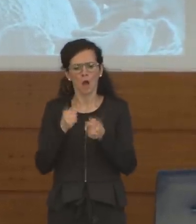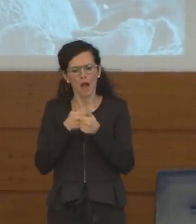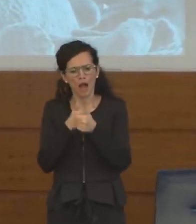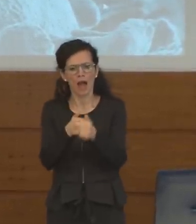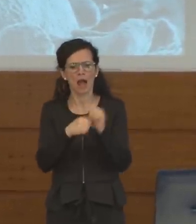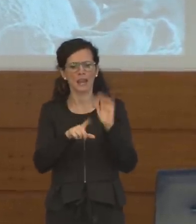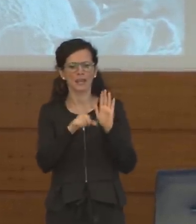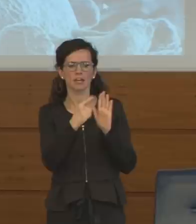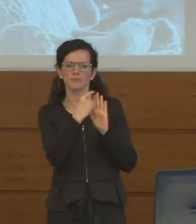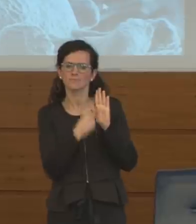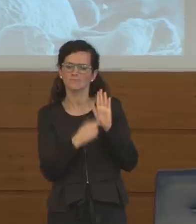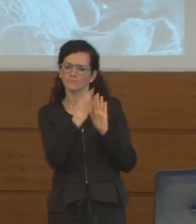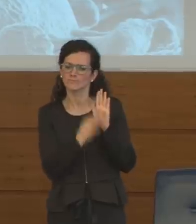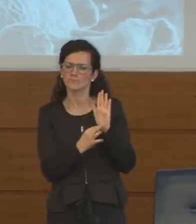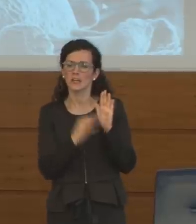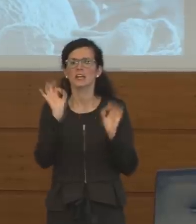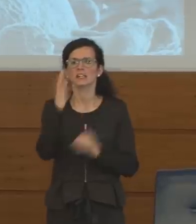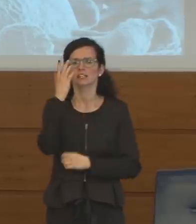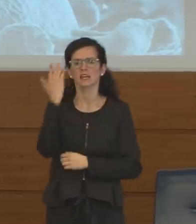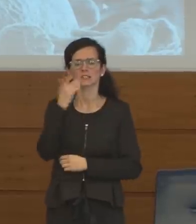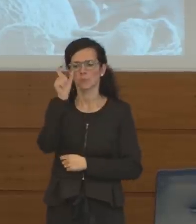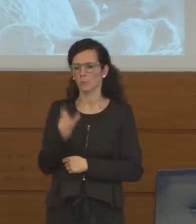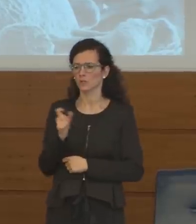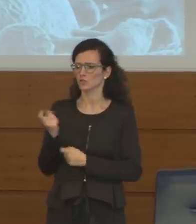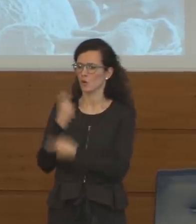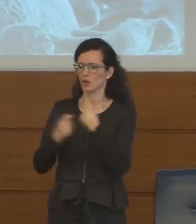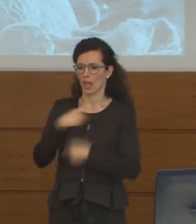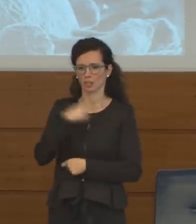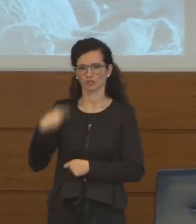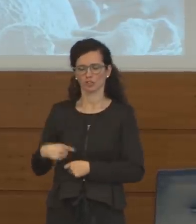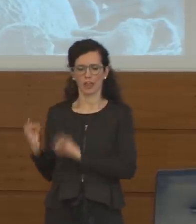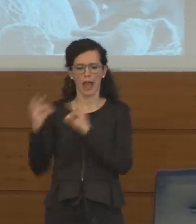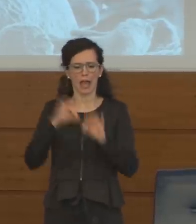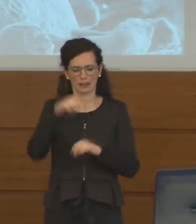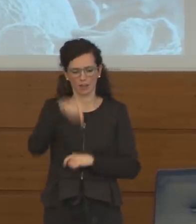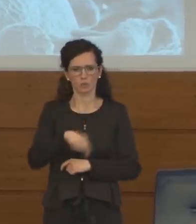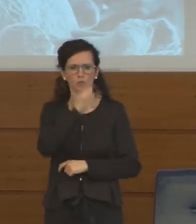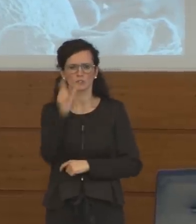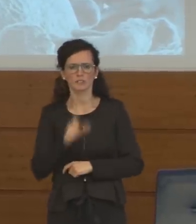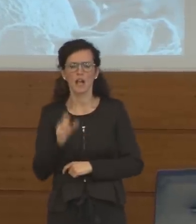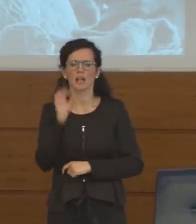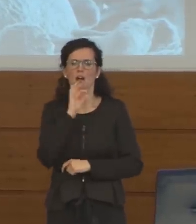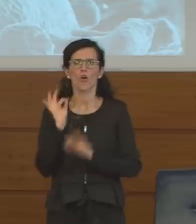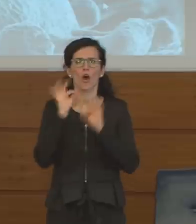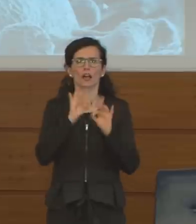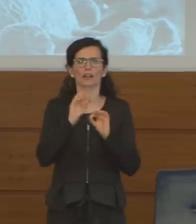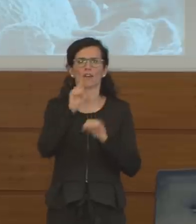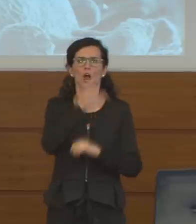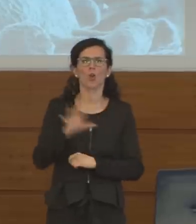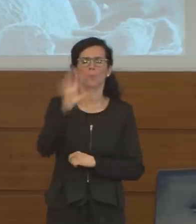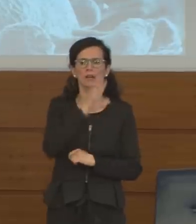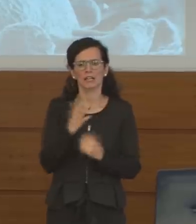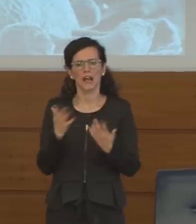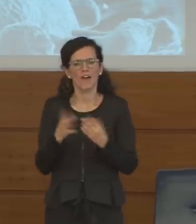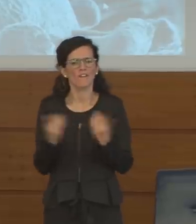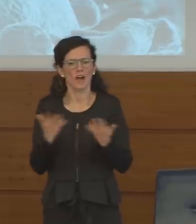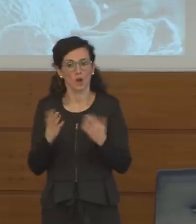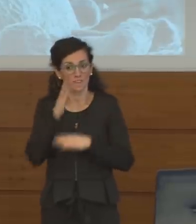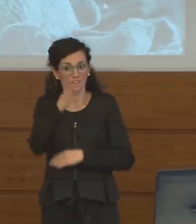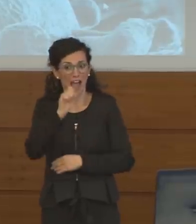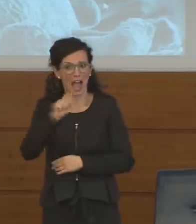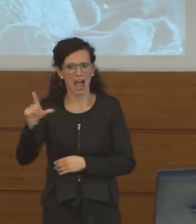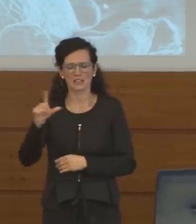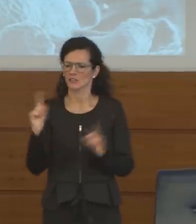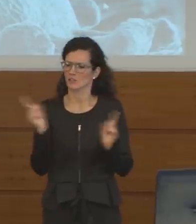sono? Cioè, se uno arriva dalla Cina nel Molise non deve fare nulla, se arriva in Lombardia deve segnalarsi alla ASL? No, questa vale per tutto